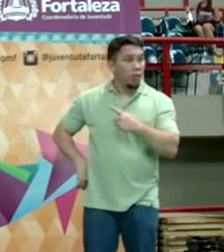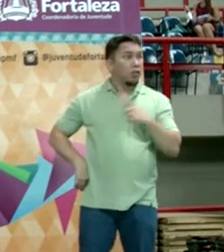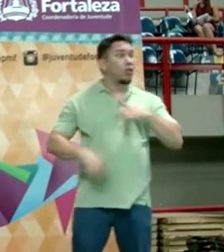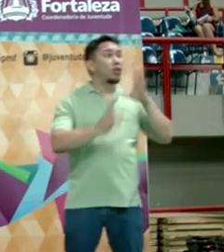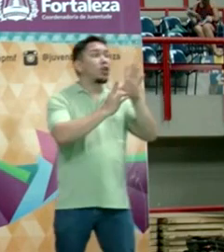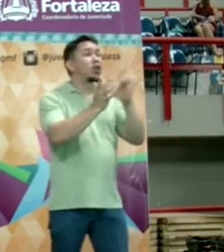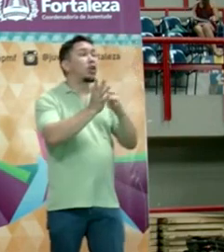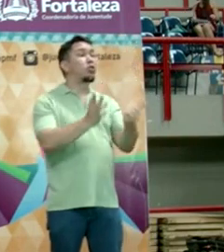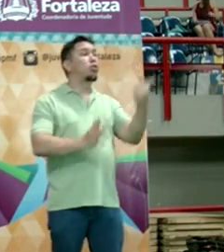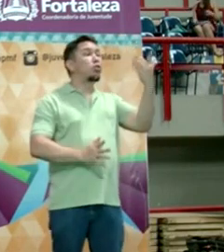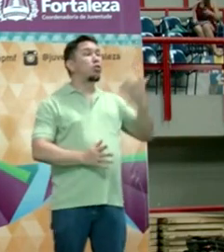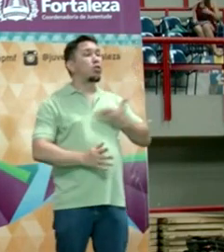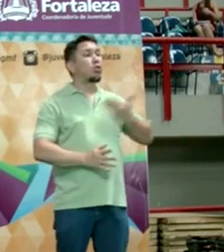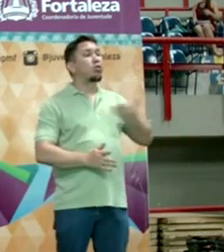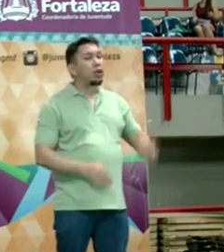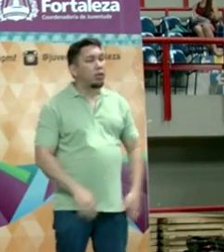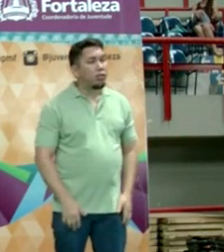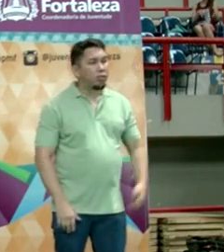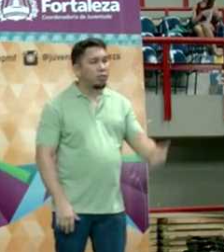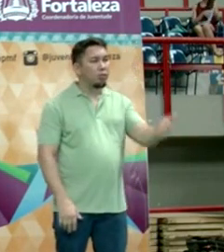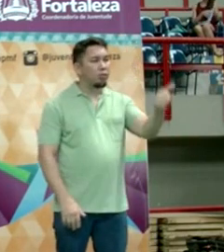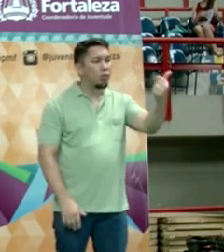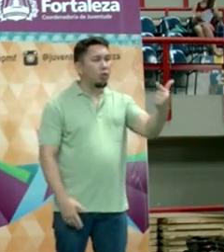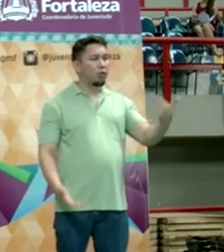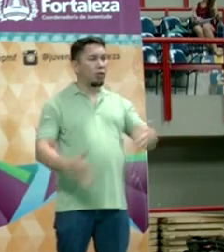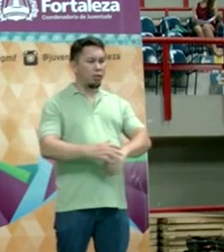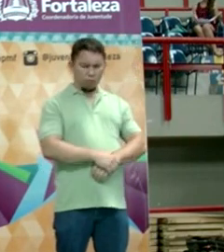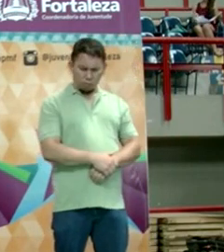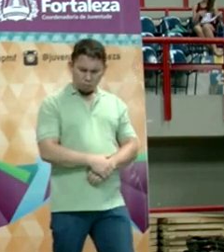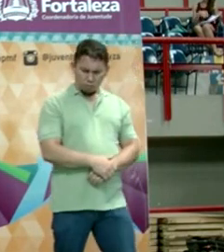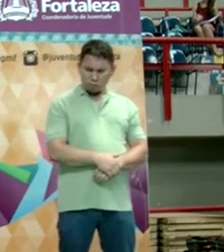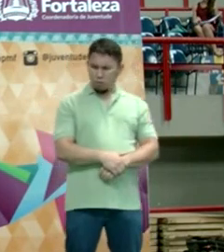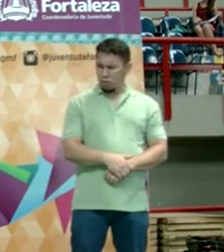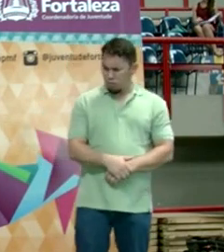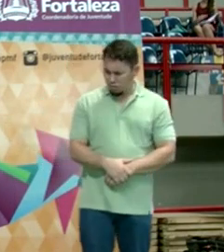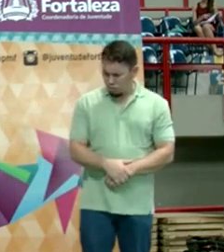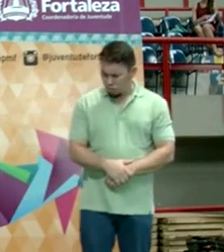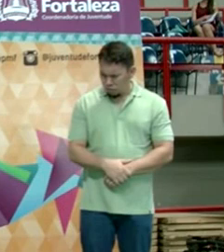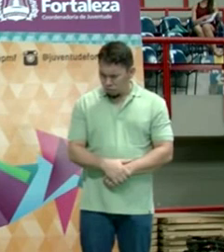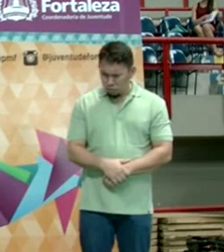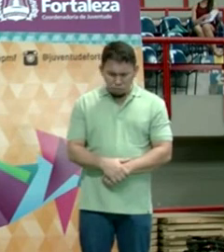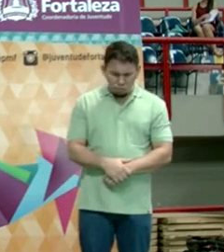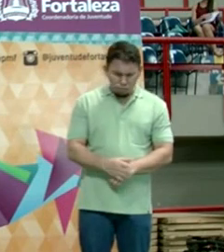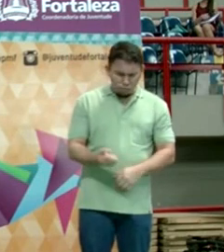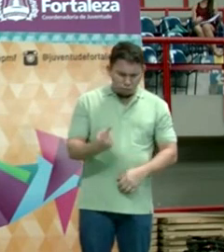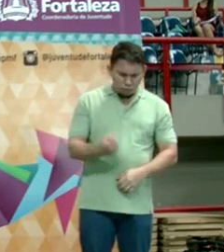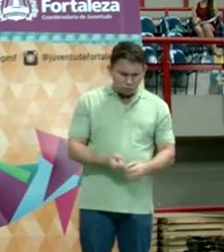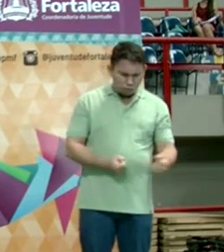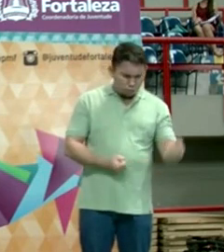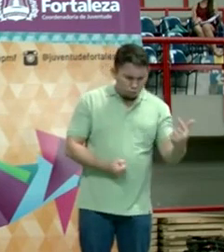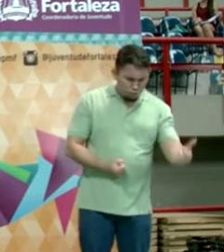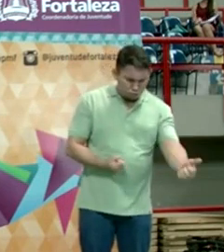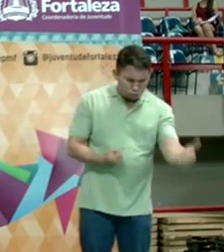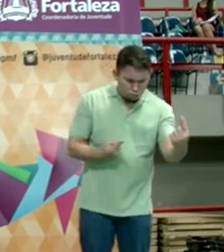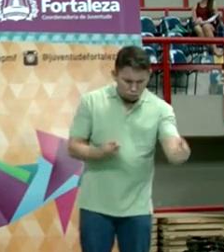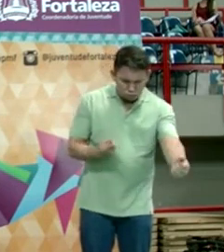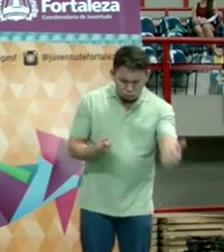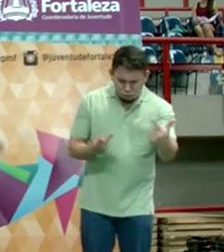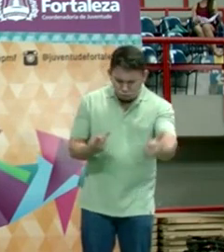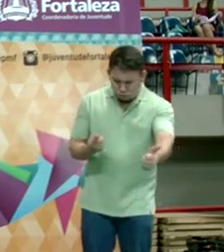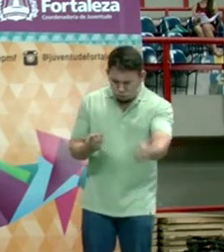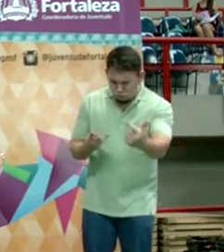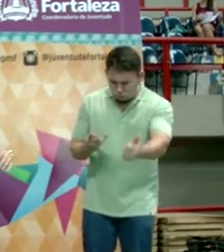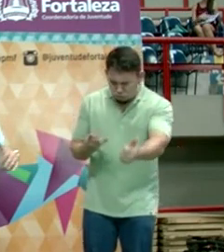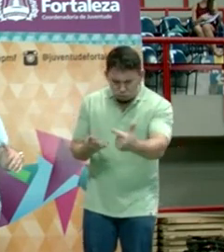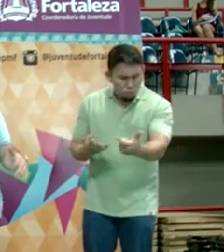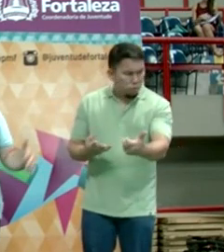tinha 12 apóstolos. Professor, eu estou ficando com medo, né, nesse negócio. Um monte de coisa com o número 12.